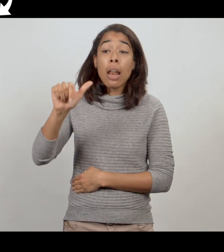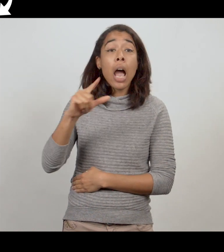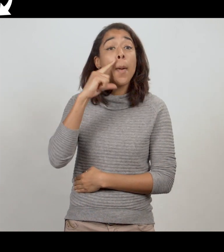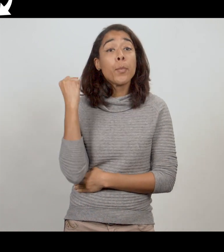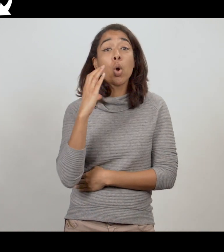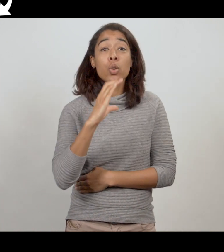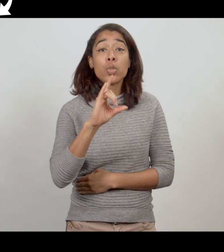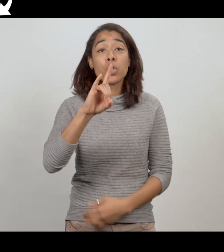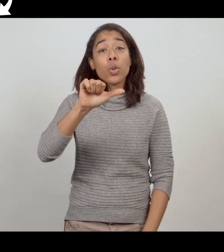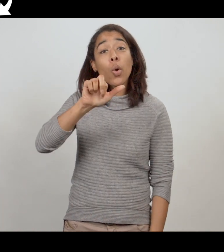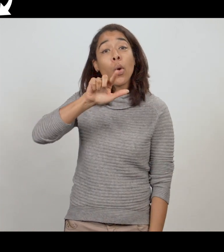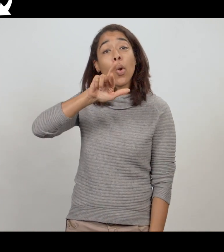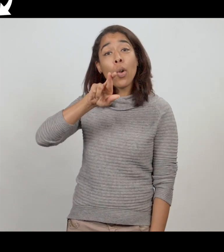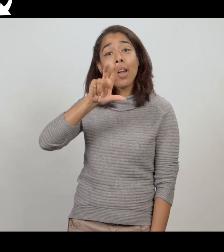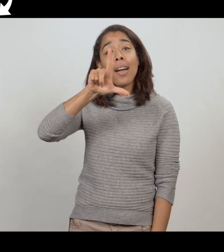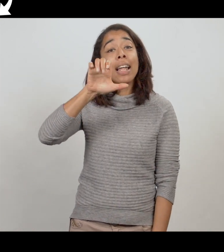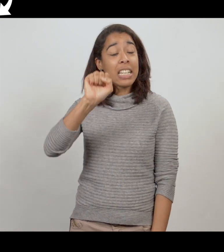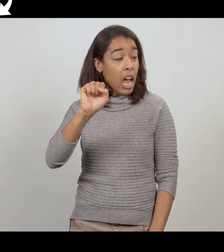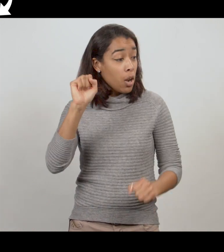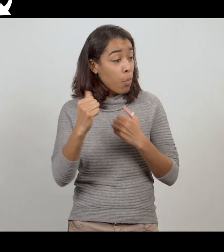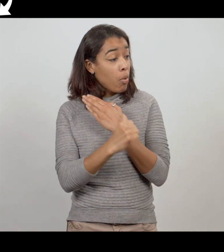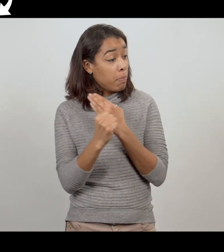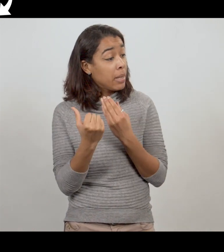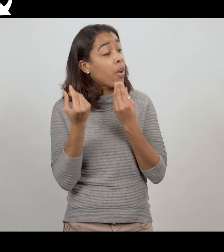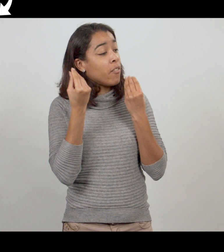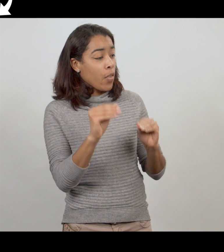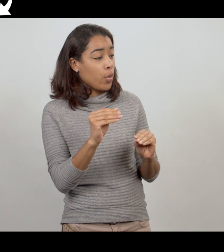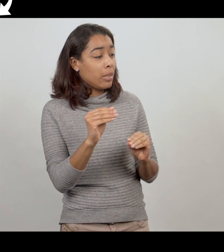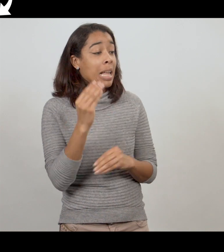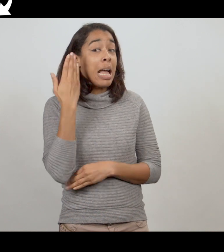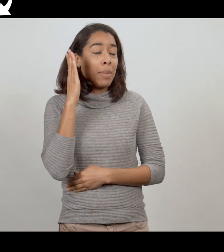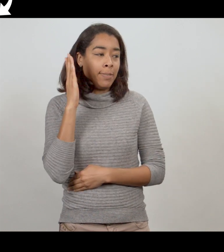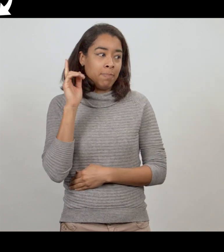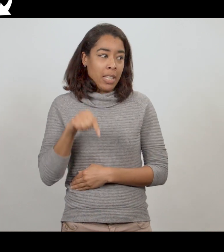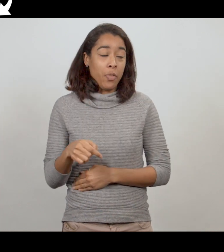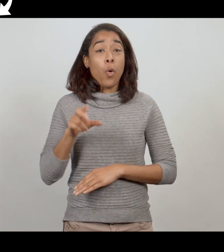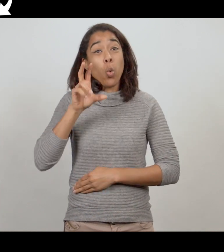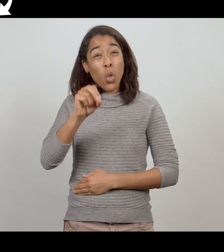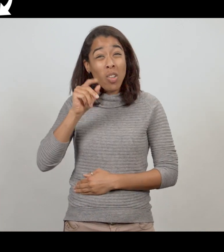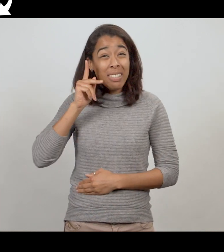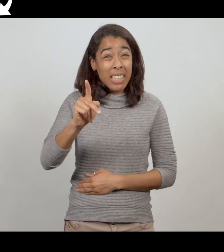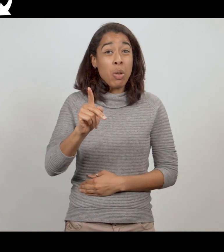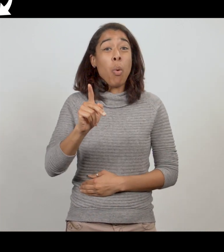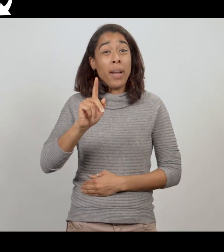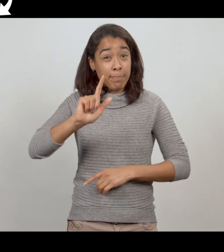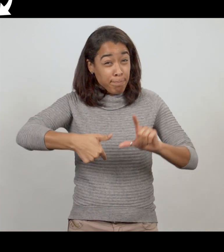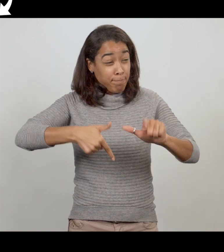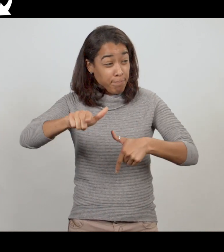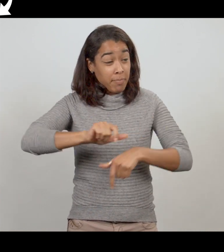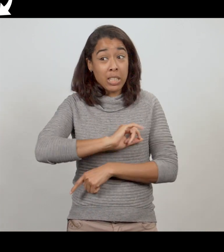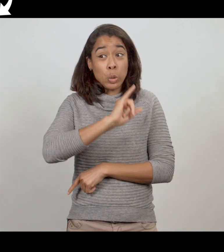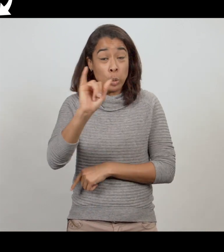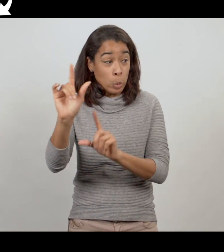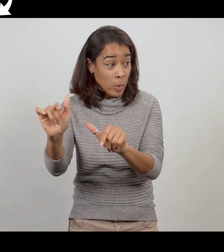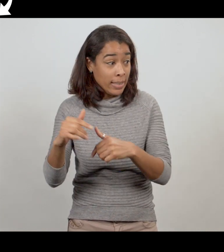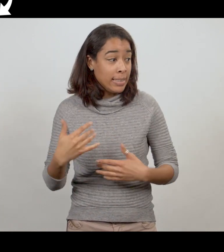Bala, Monsieur Charles pourrait lui en vendre une, mais il faudrait faire 30 kilomètres à pied